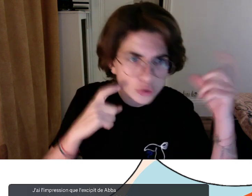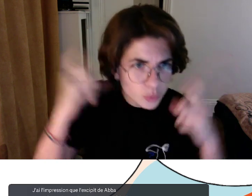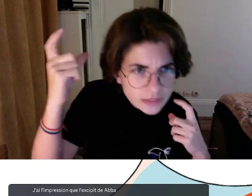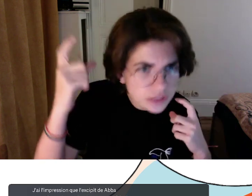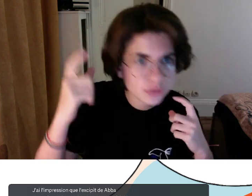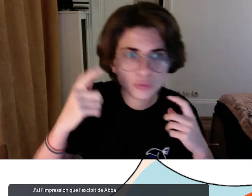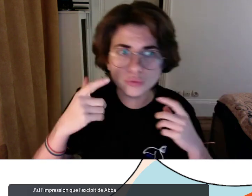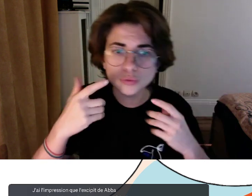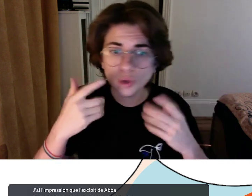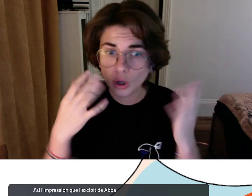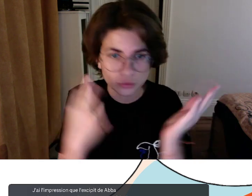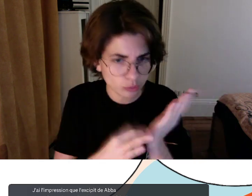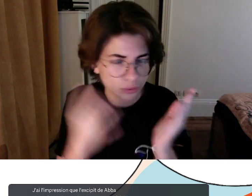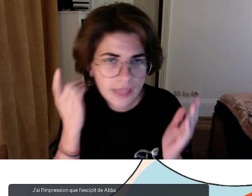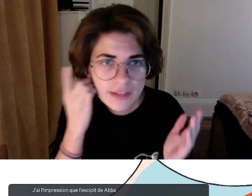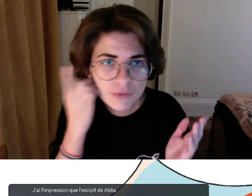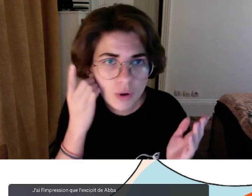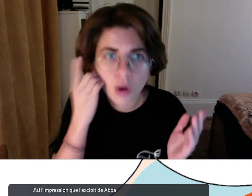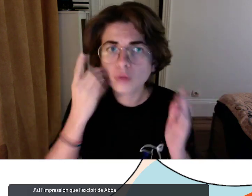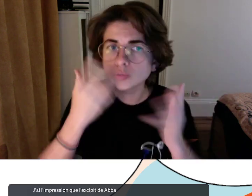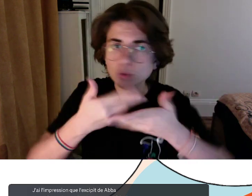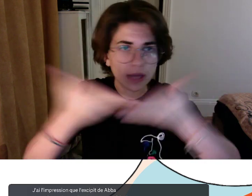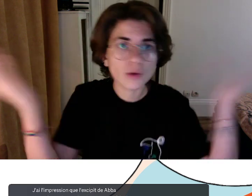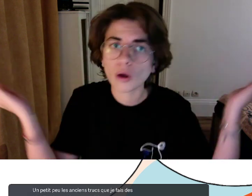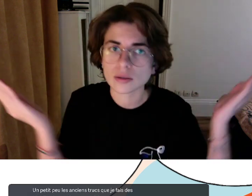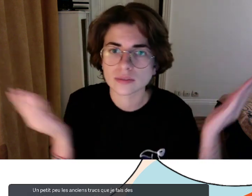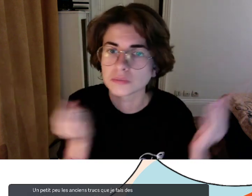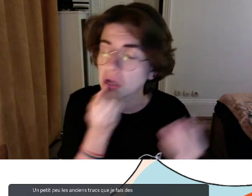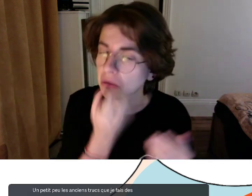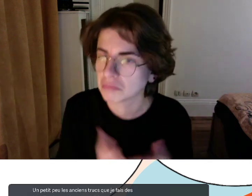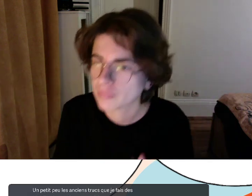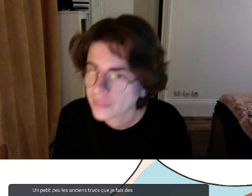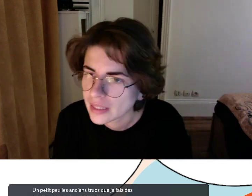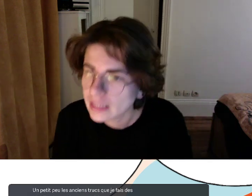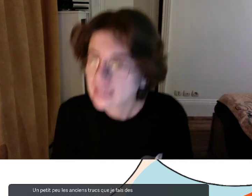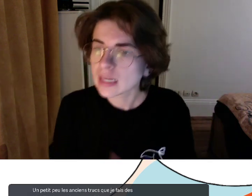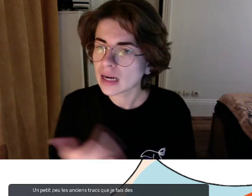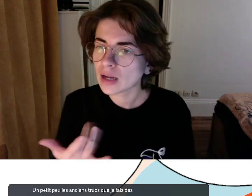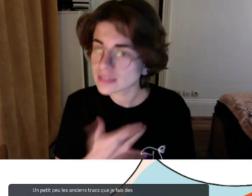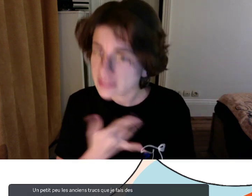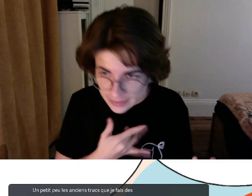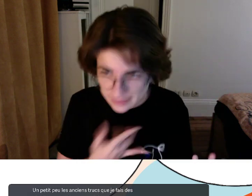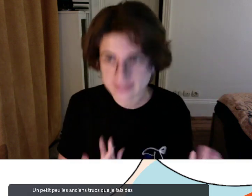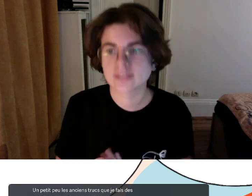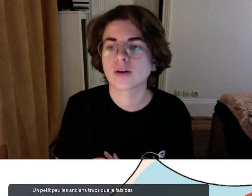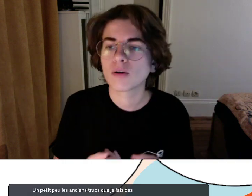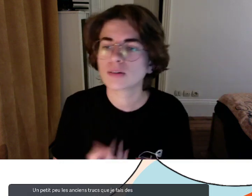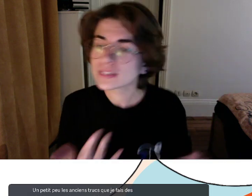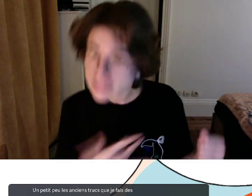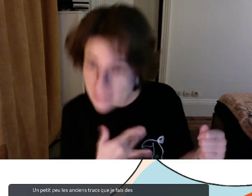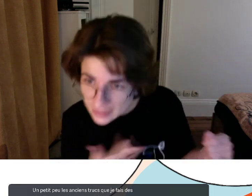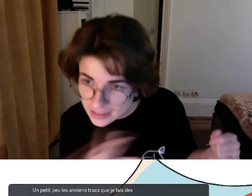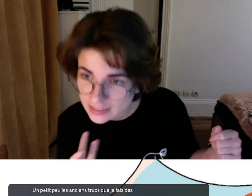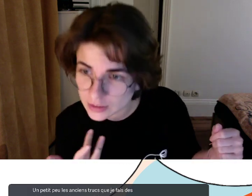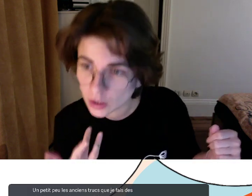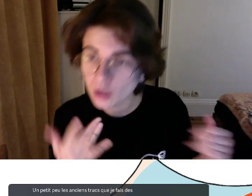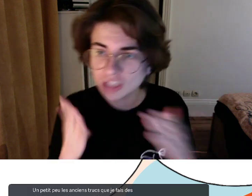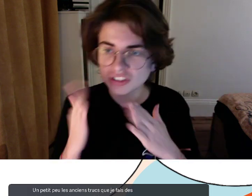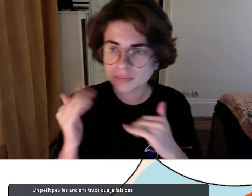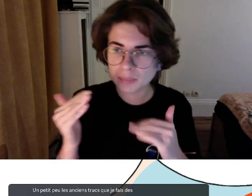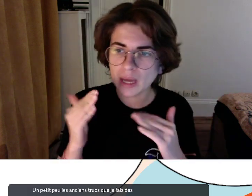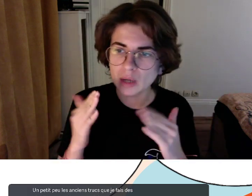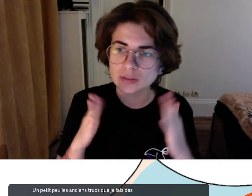bah, Twitch ou ton téléphone ou ailleurs, c'est bien. Alors, c'était